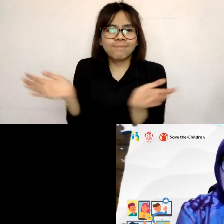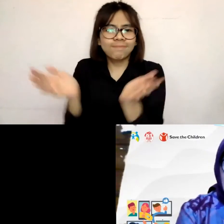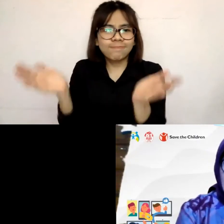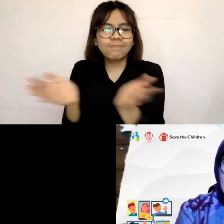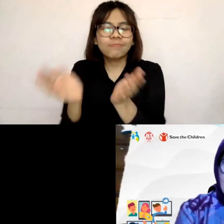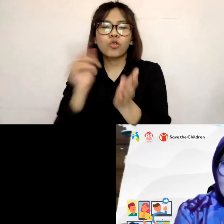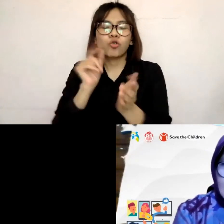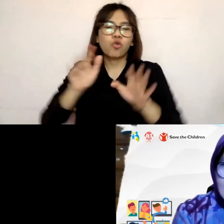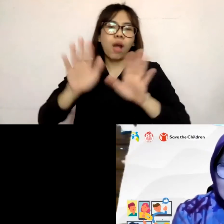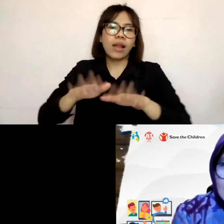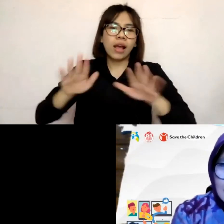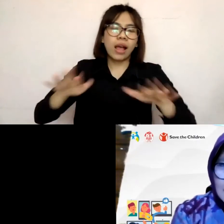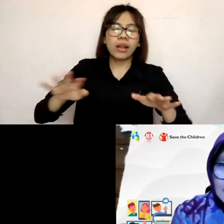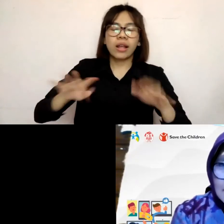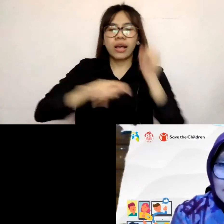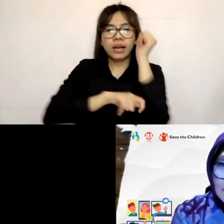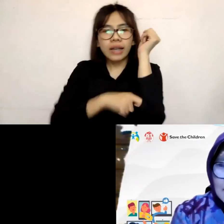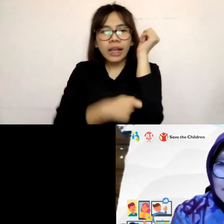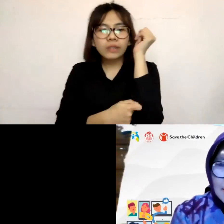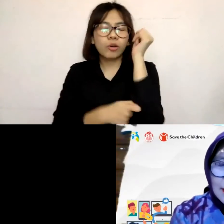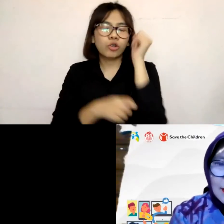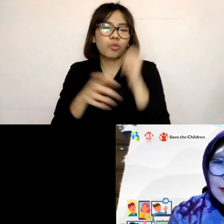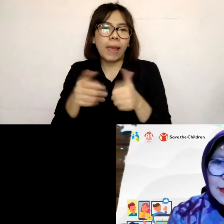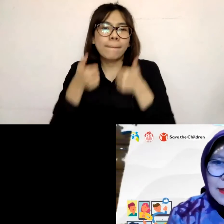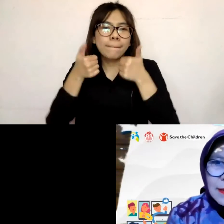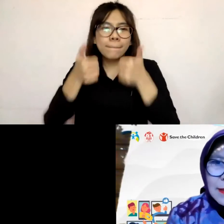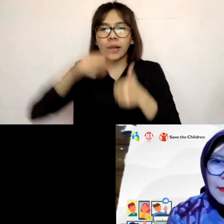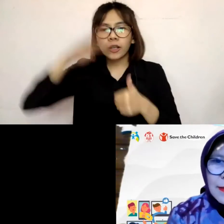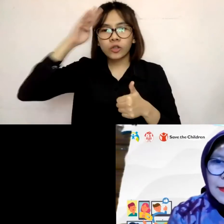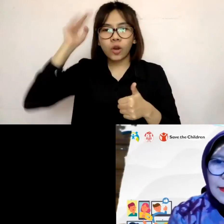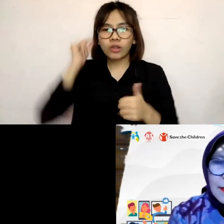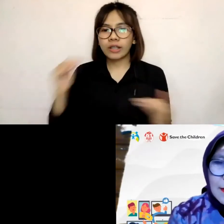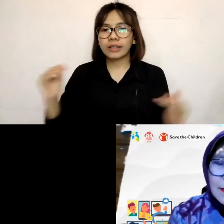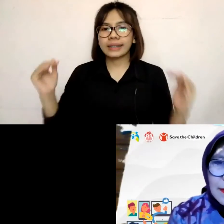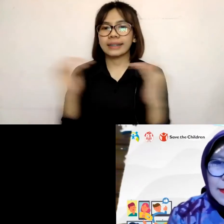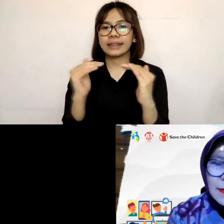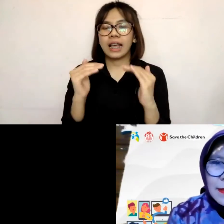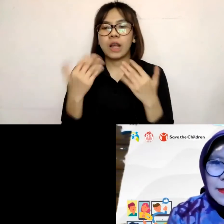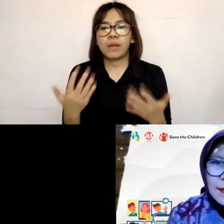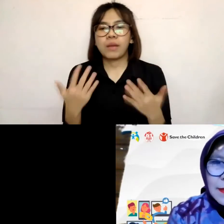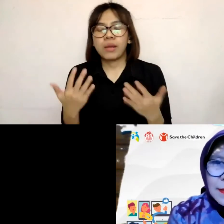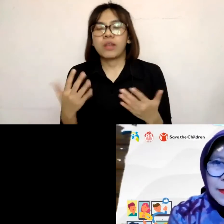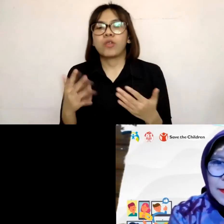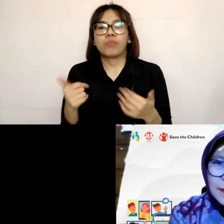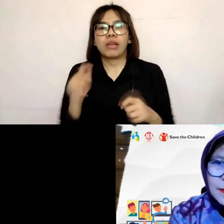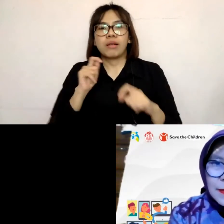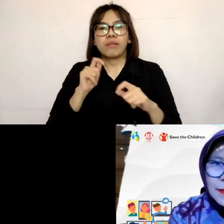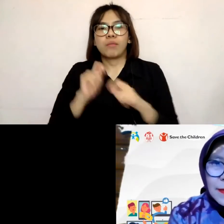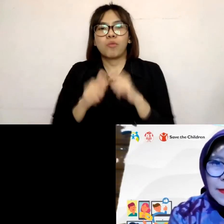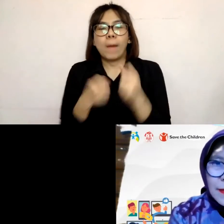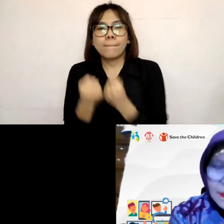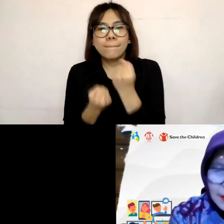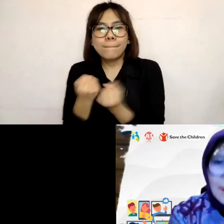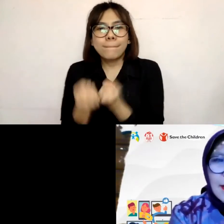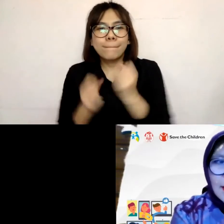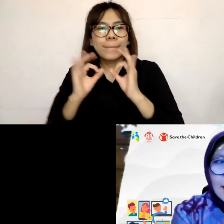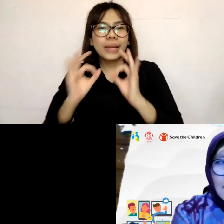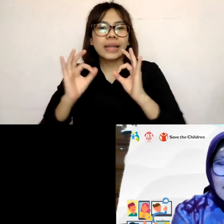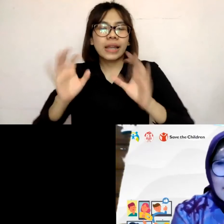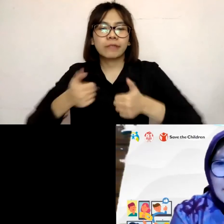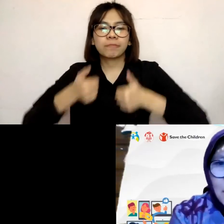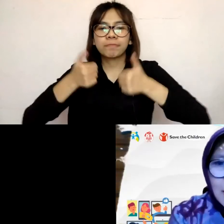dan laki-laki. Yang kelima, ini penting juga loh teman-teman, ekstrakurikuler di sekolah Regina tuh memperbolehkan siapa saja bergabung tanpa